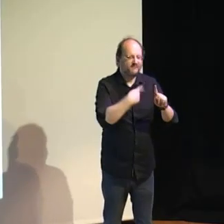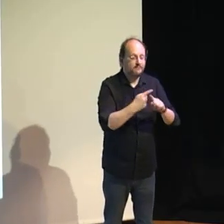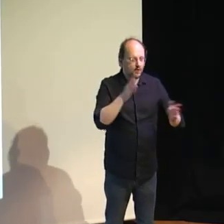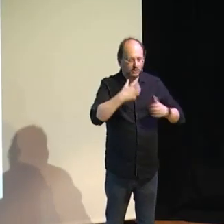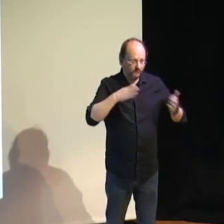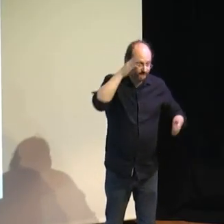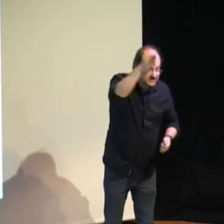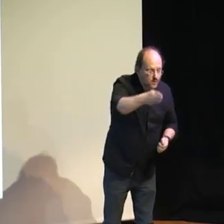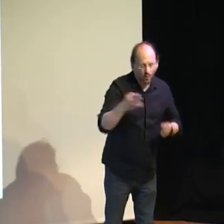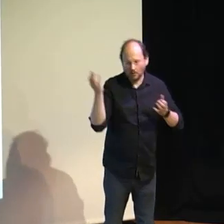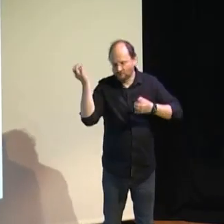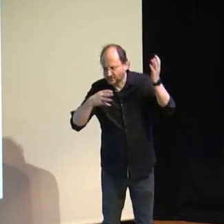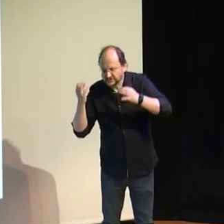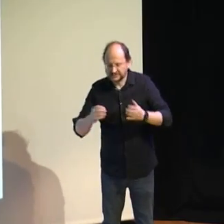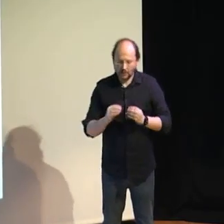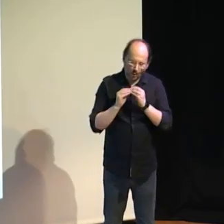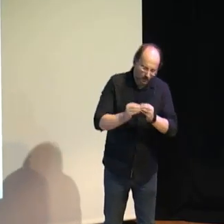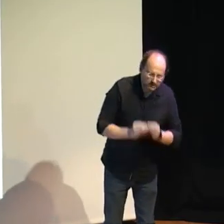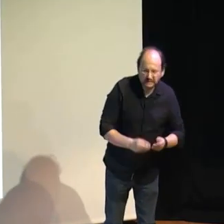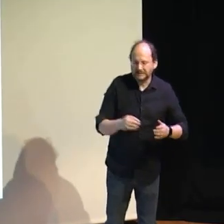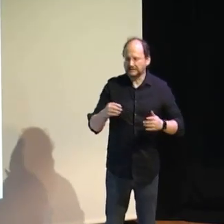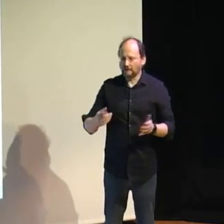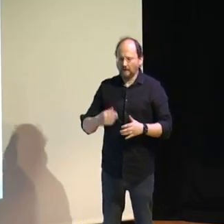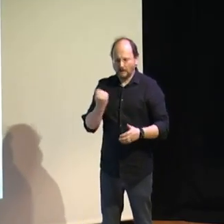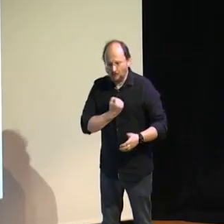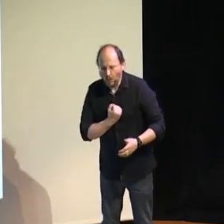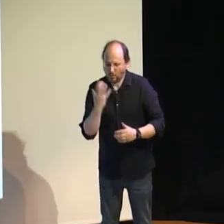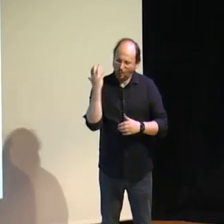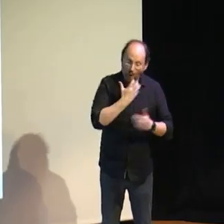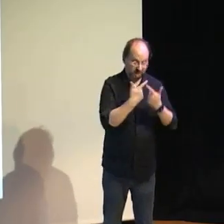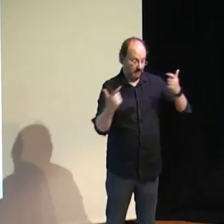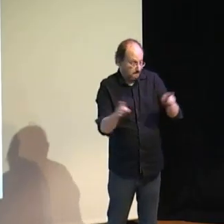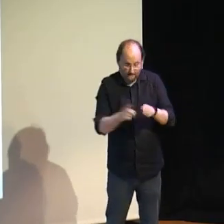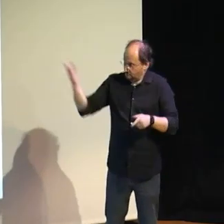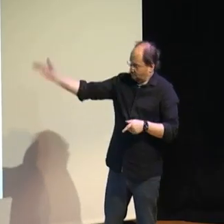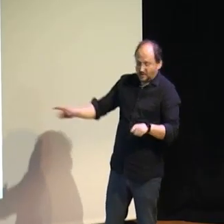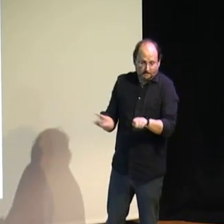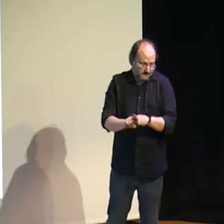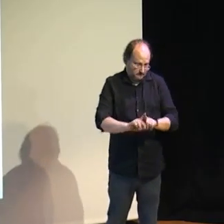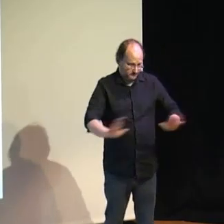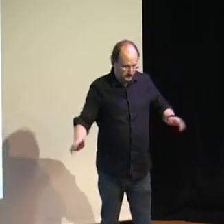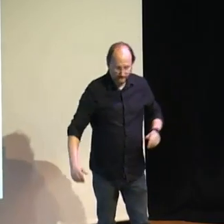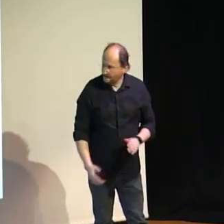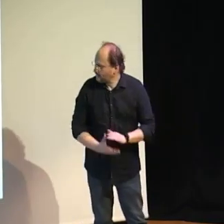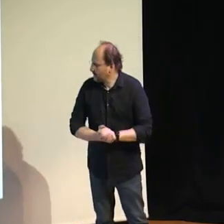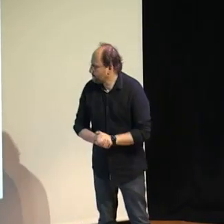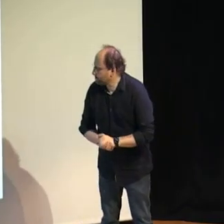de styles différents. Et comme aujourd'hui, on a des films de fiction, des films romantiques, des films d'horreur, etc. Donc on était un petit peu dans les